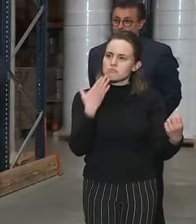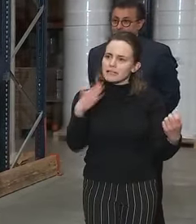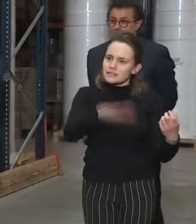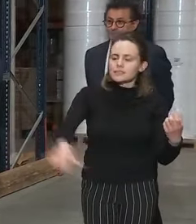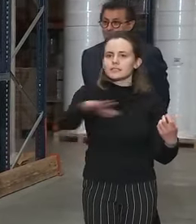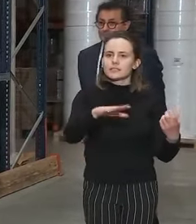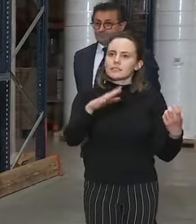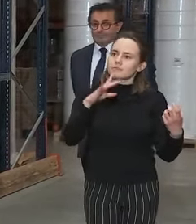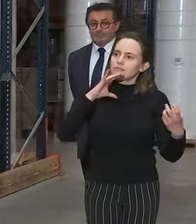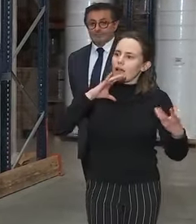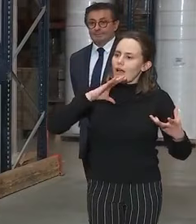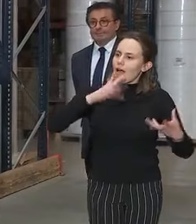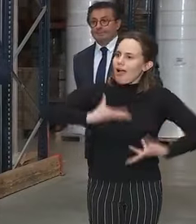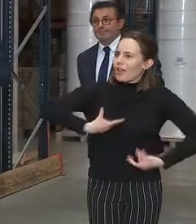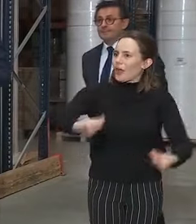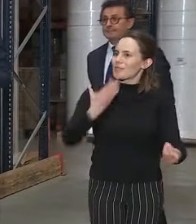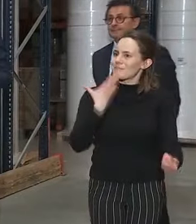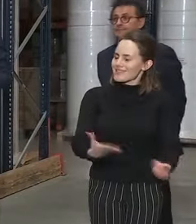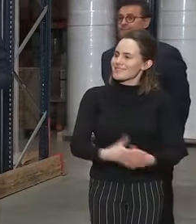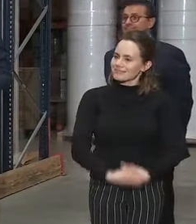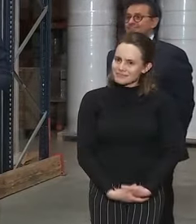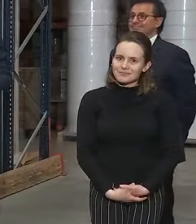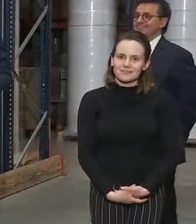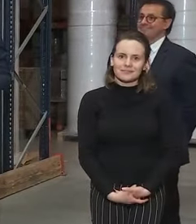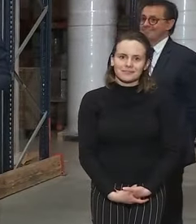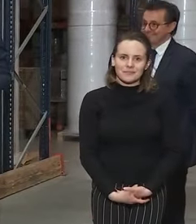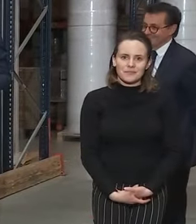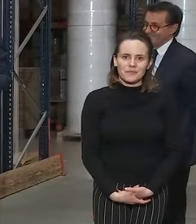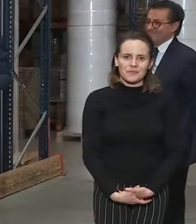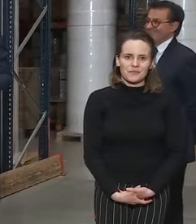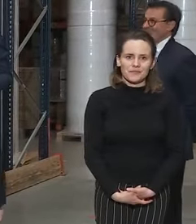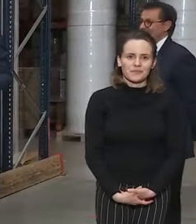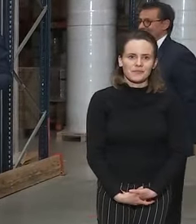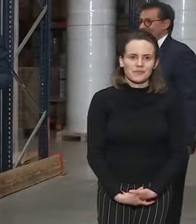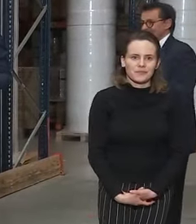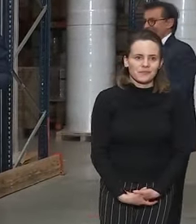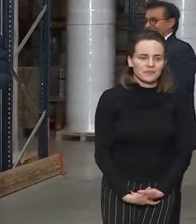toutes et tous de nous avoir accueillis et d'être au combat. Merci.